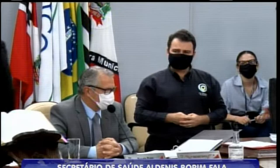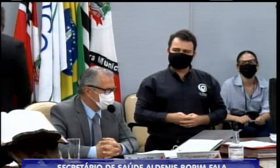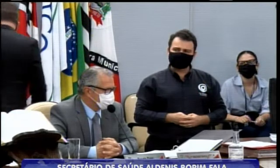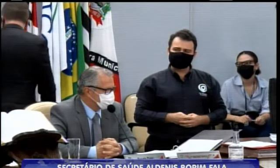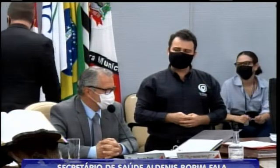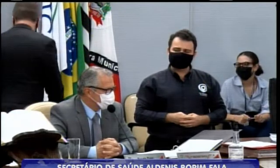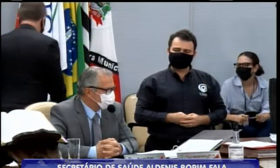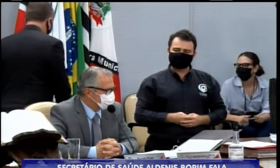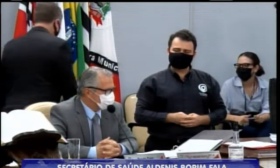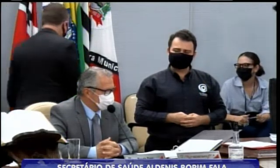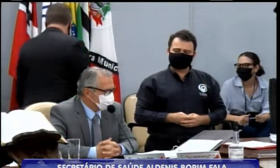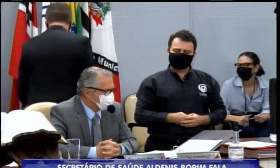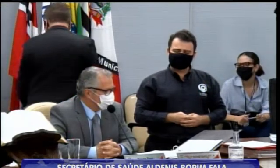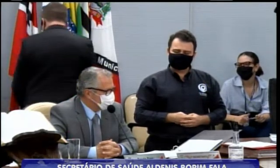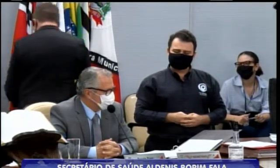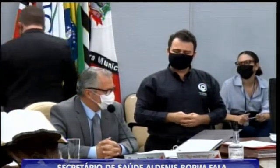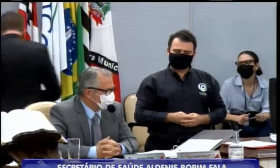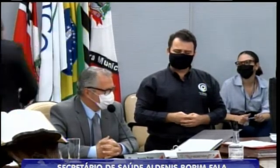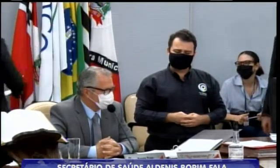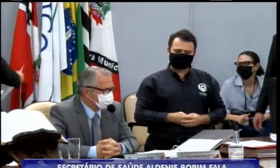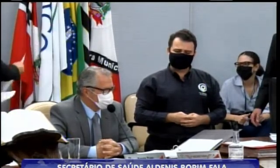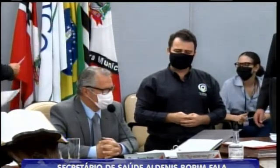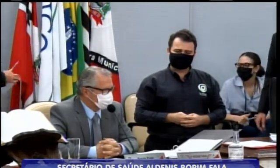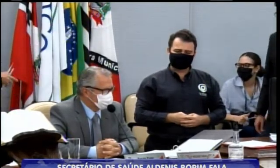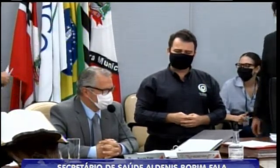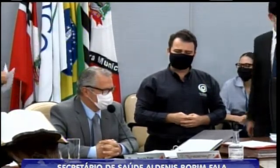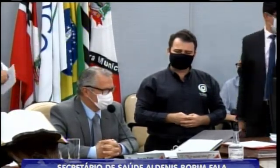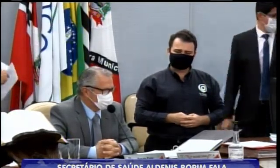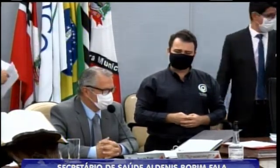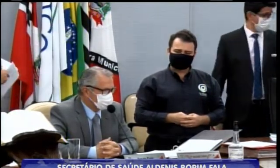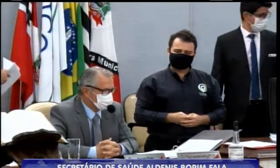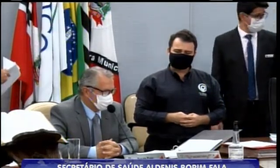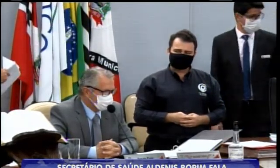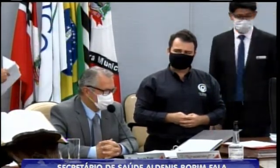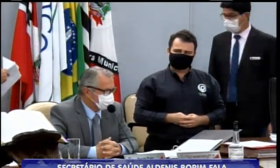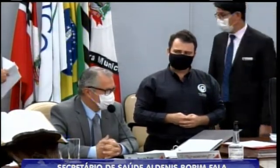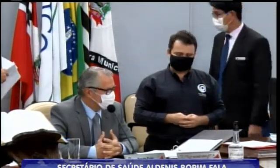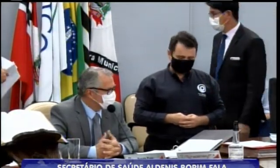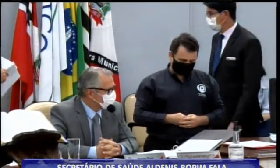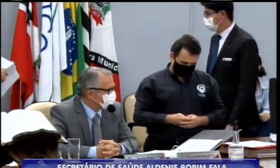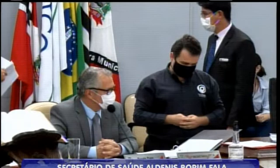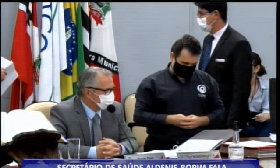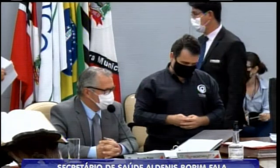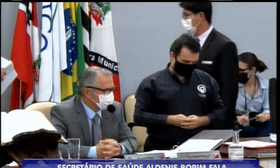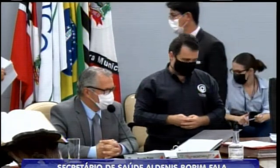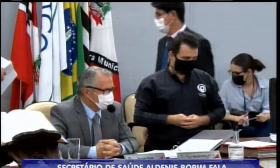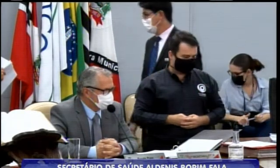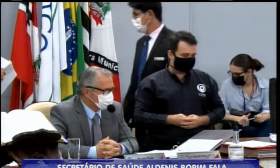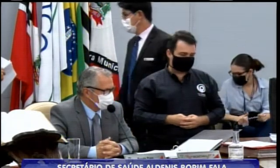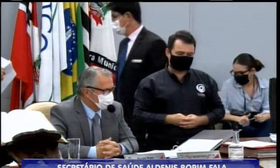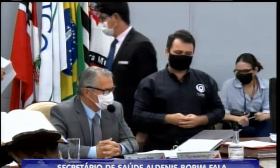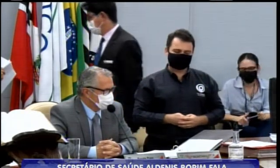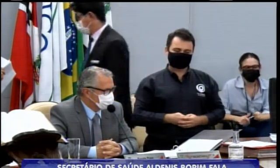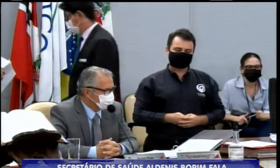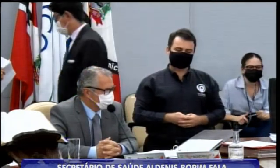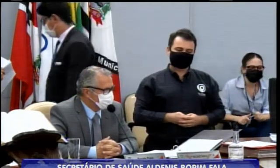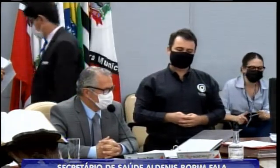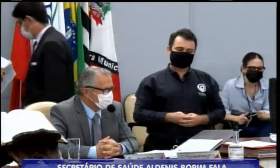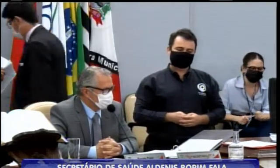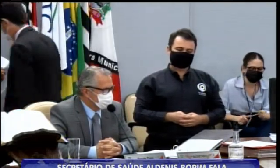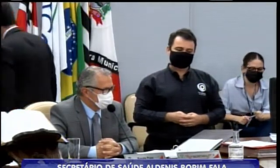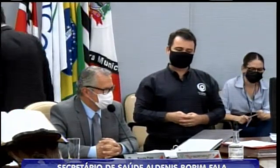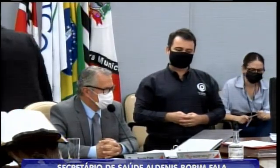secretarias políticas é que parece que tem boicotado um pouco tudo que a gente leva, mas as secretarias técnicas, como citei o Israel Sestari num